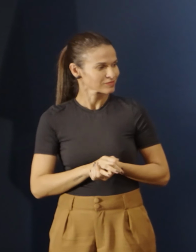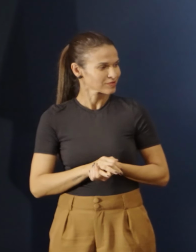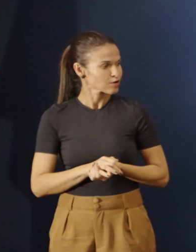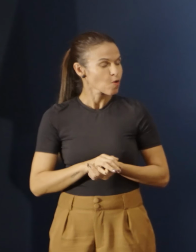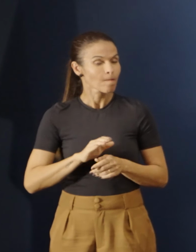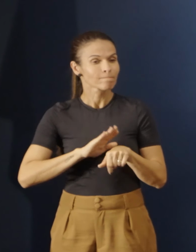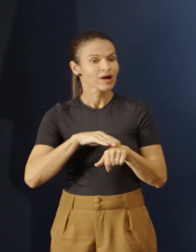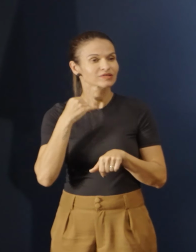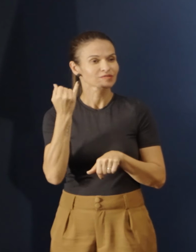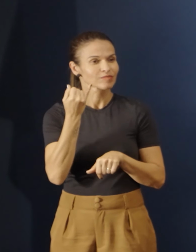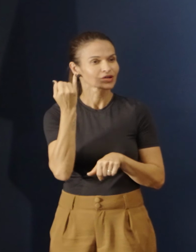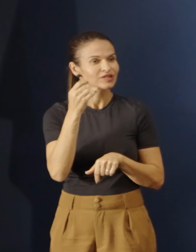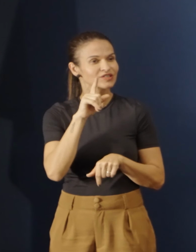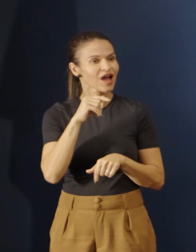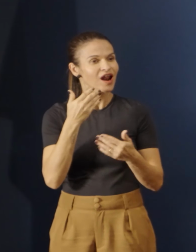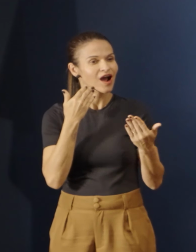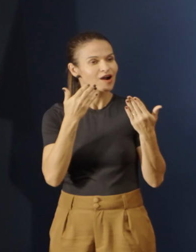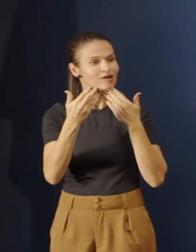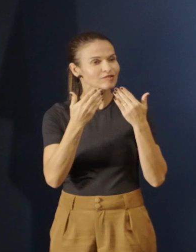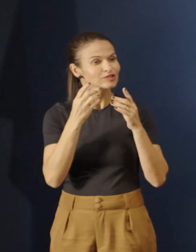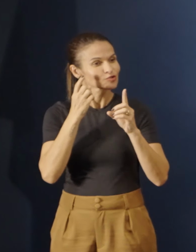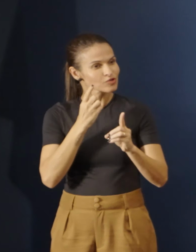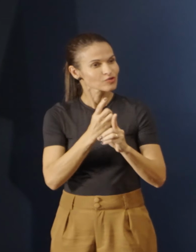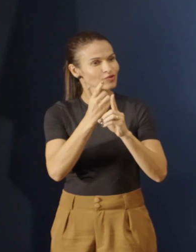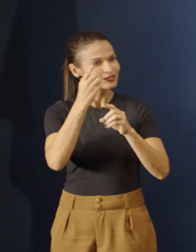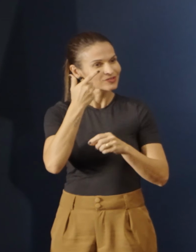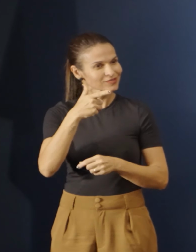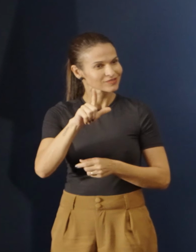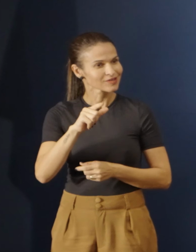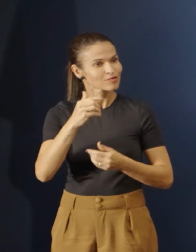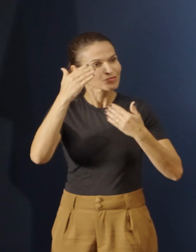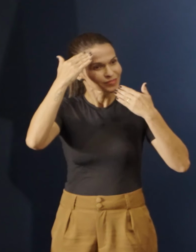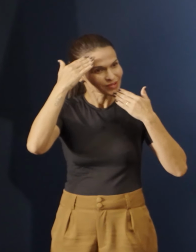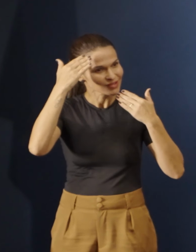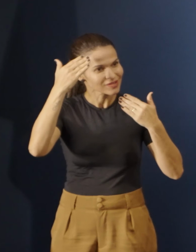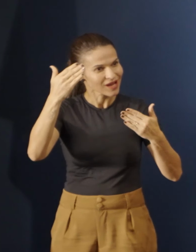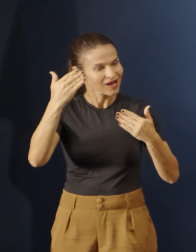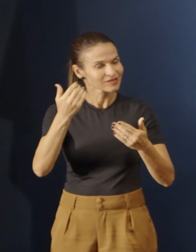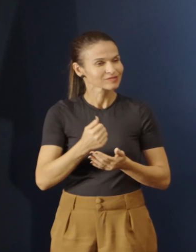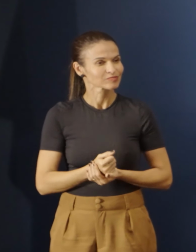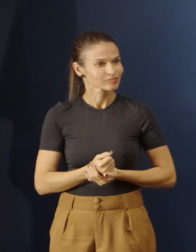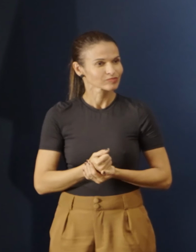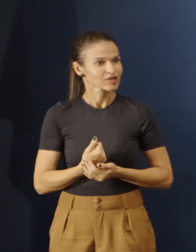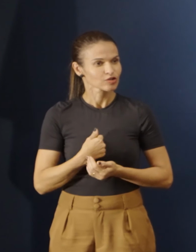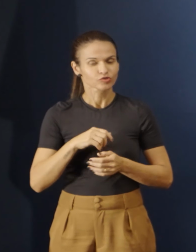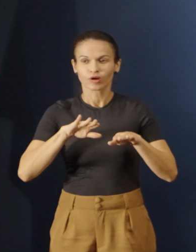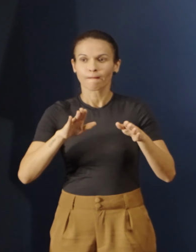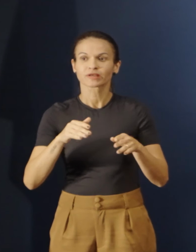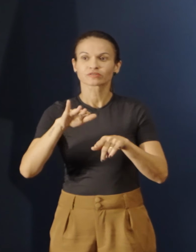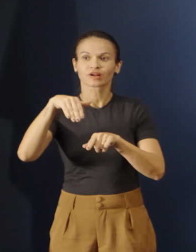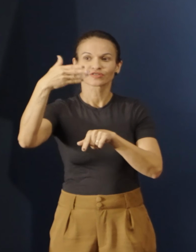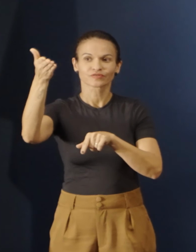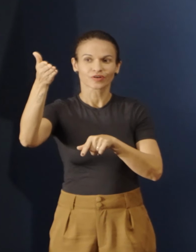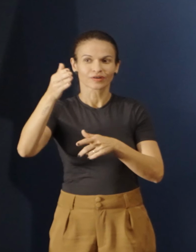mais importante era a conversa, era o reencontro. Gente, muito obrigado, estou aqui agora, por aqui, estou na mesa do lado de